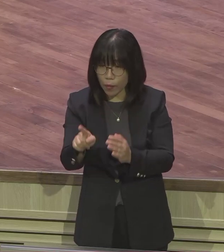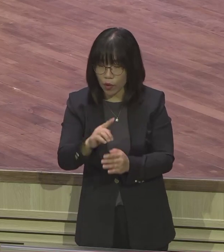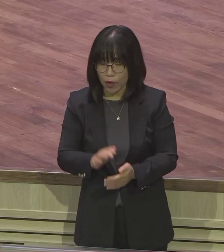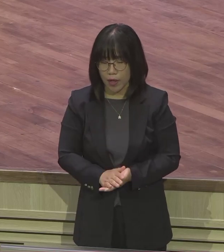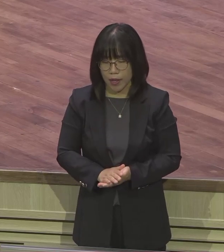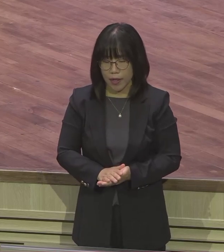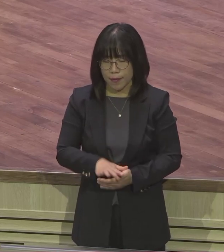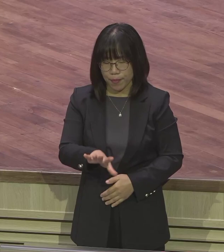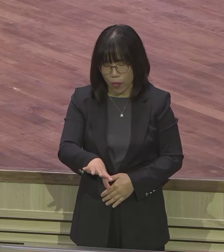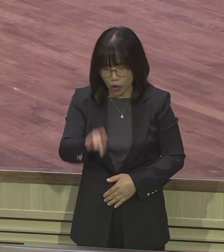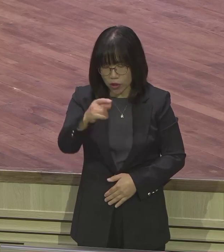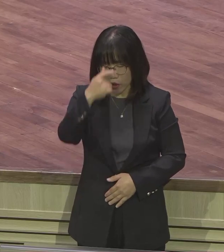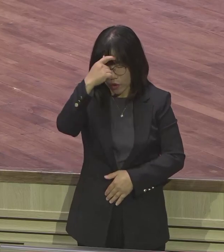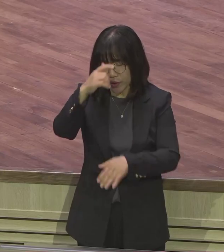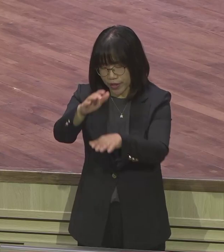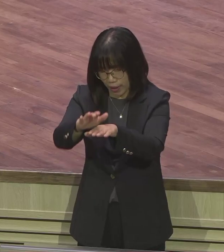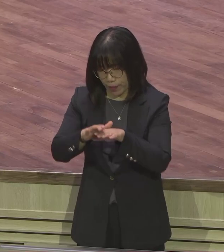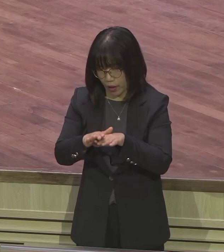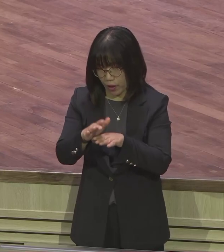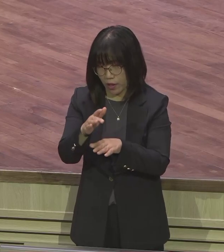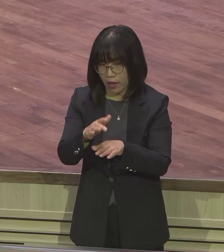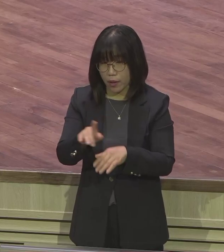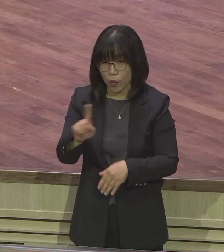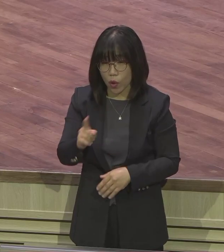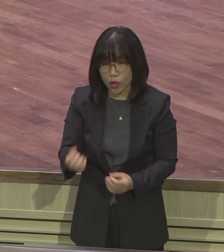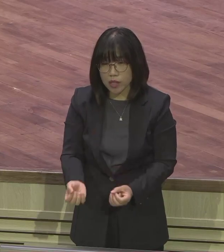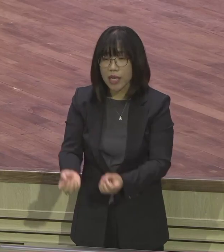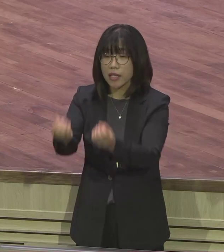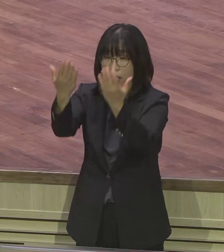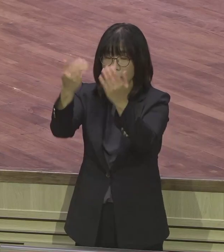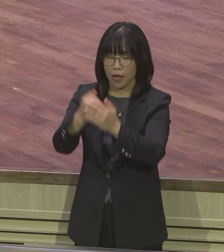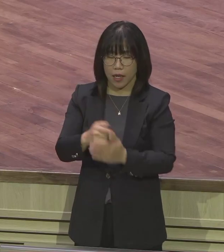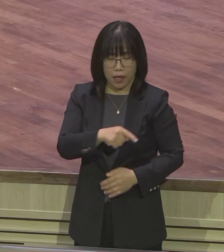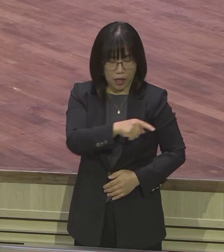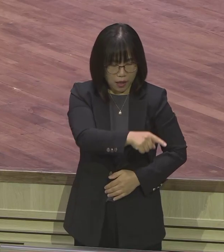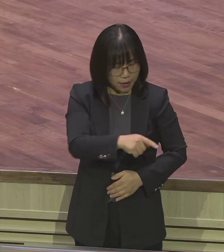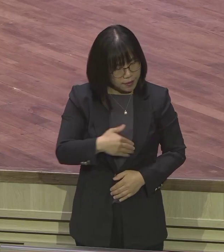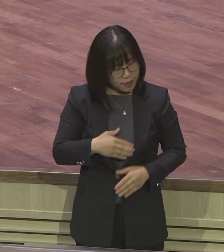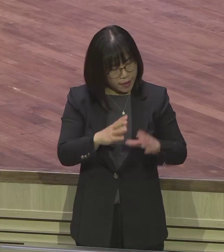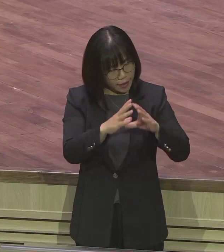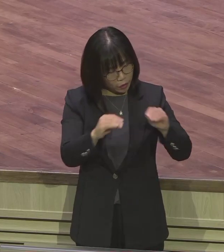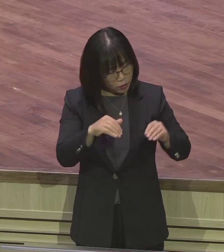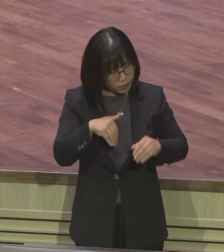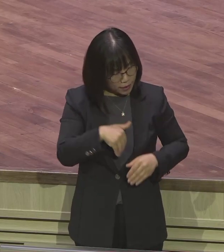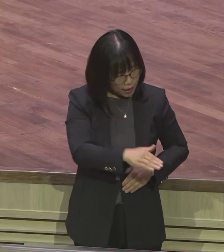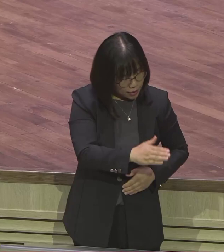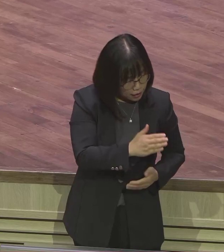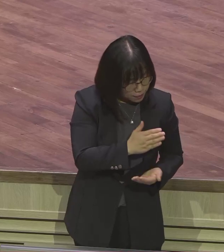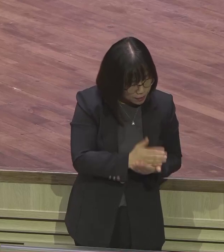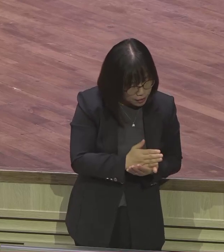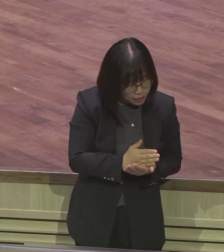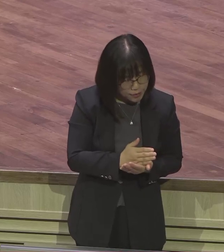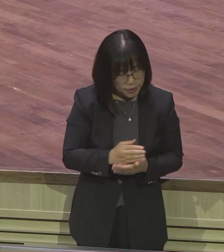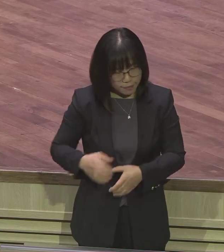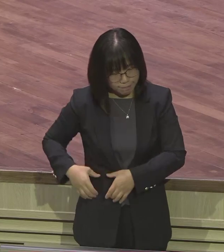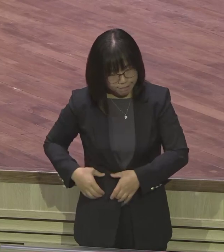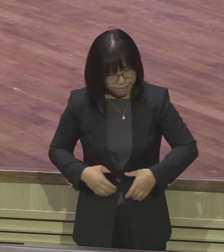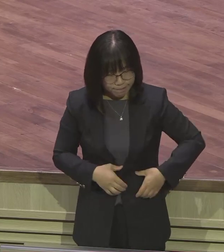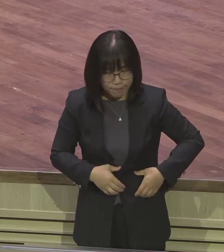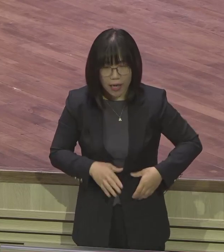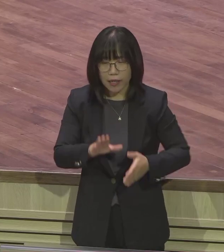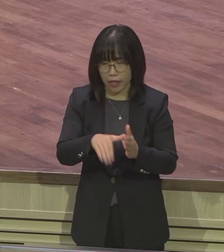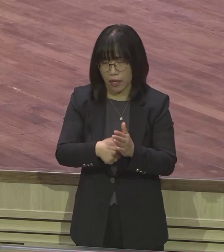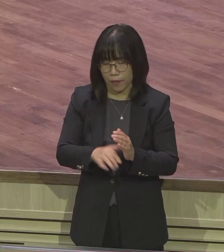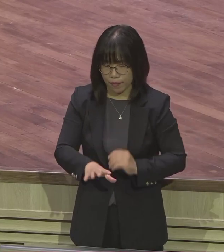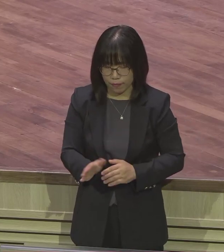예배를 통해서 답을 얻기 위함이었어요. 이게 진짜 내려가야 되는지 안 내려가야 되는지 가고 싶은 마음 육신적으로 100%인데